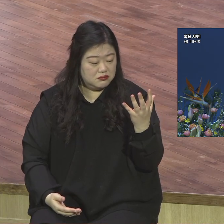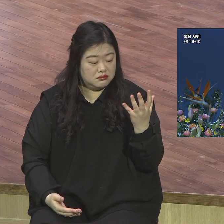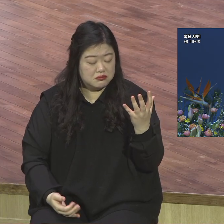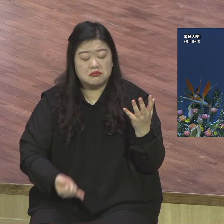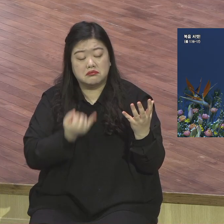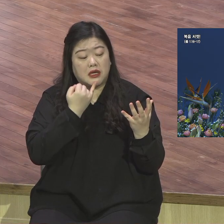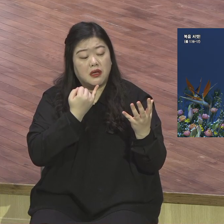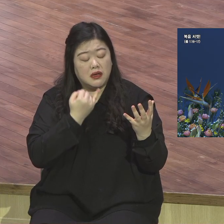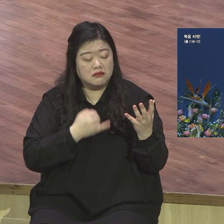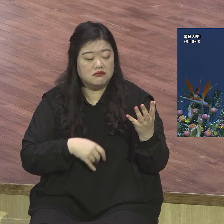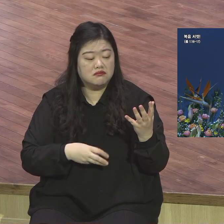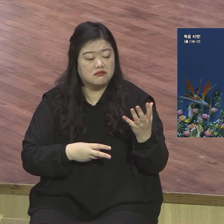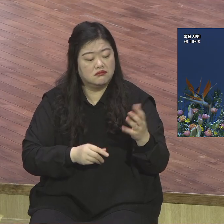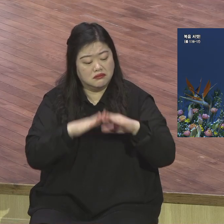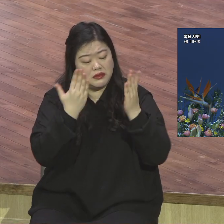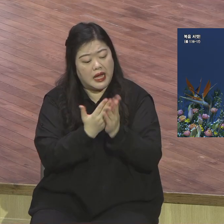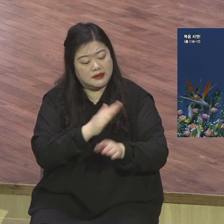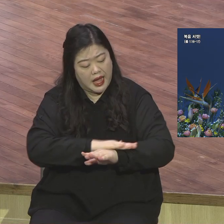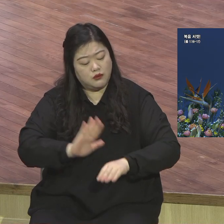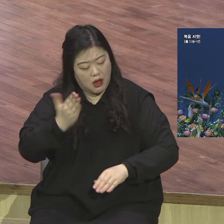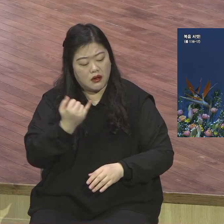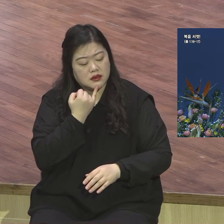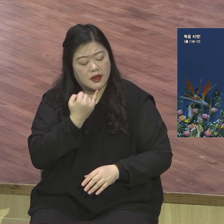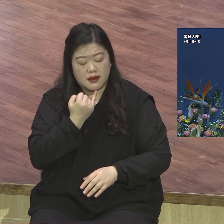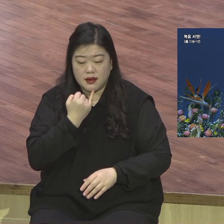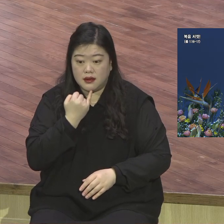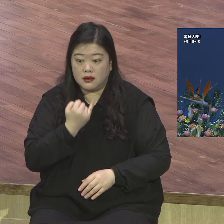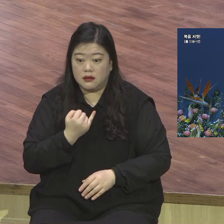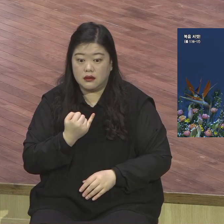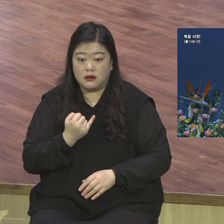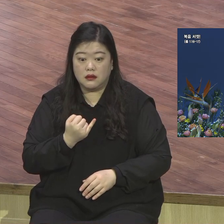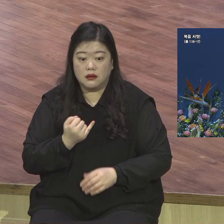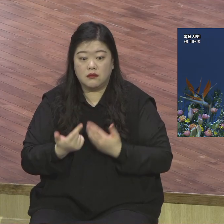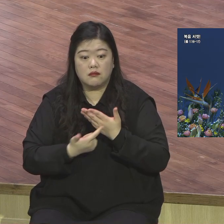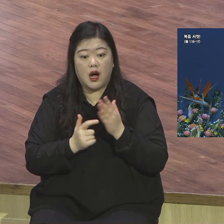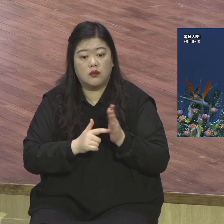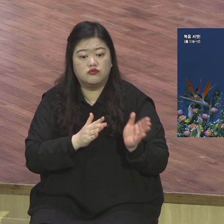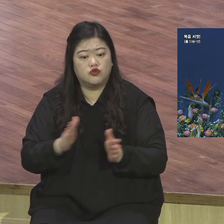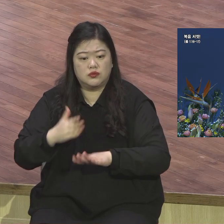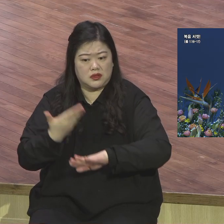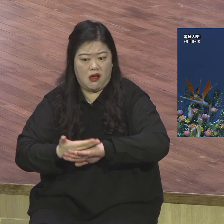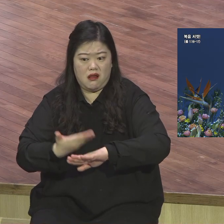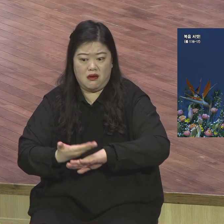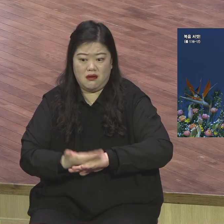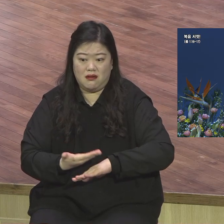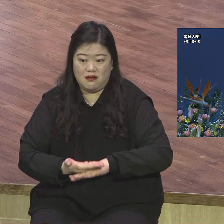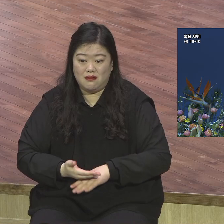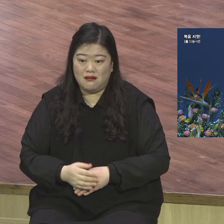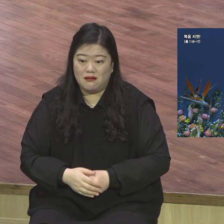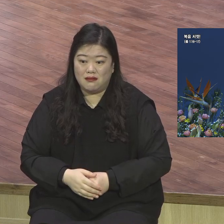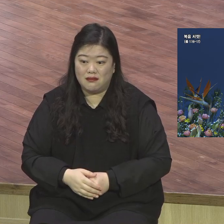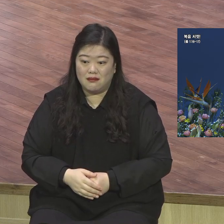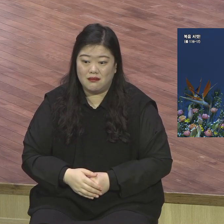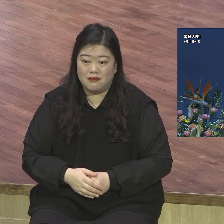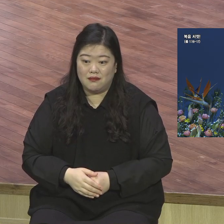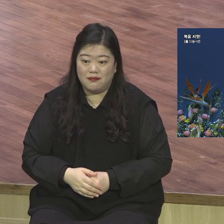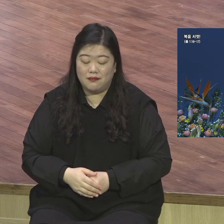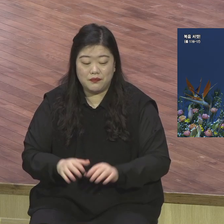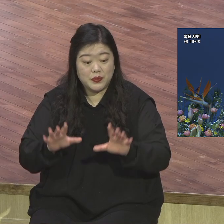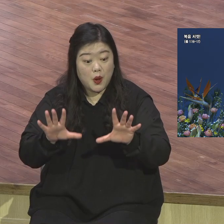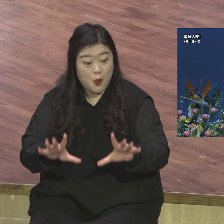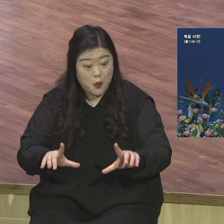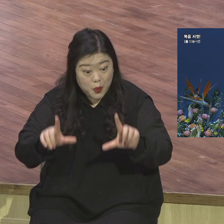문제거든. 그래서 사단에게 당한단 말이에요. 그래서 2022년 새해는 내가 복음을